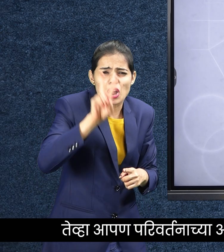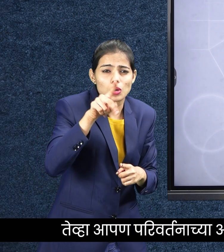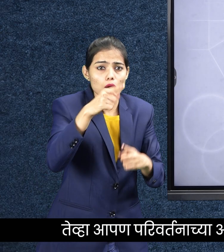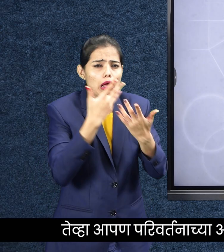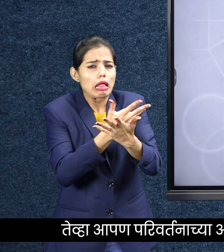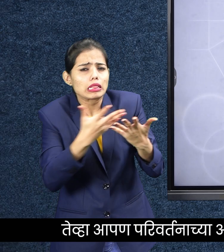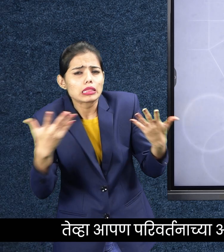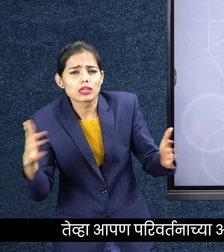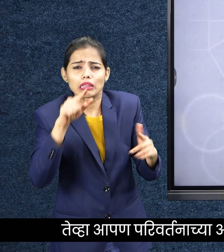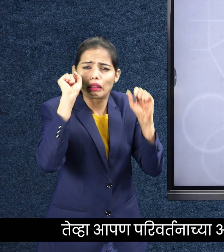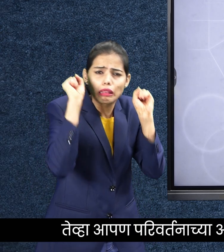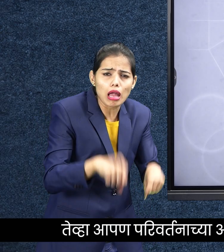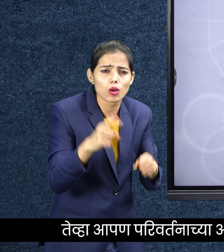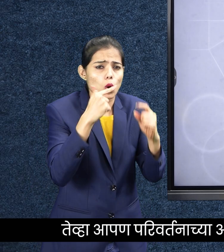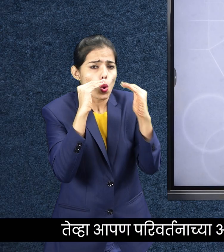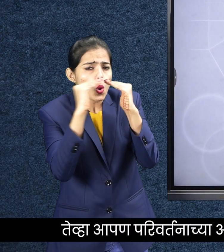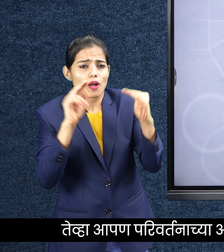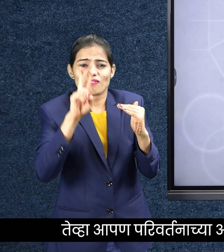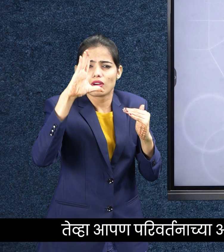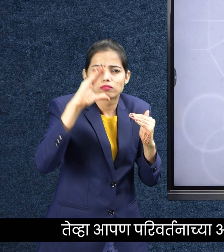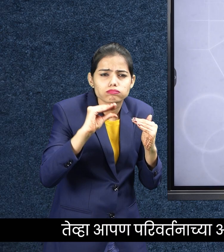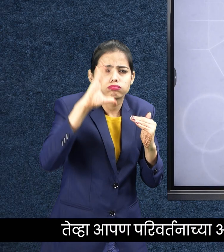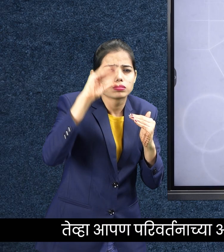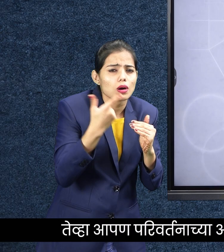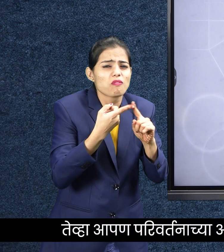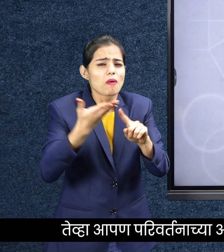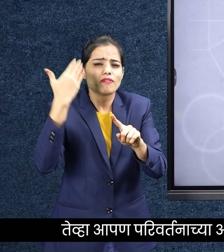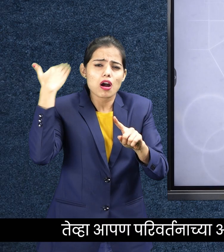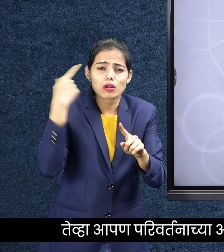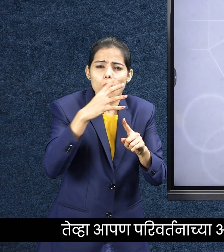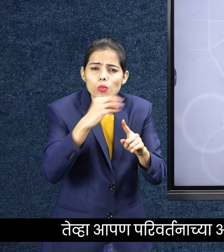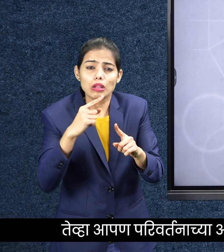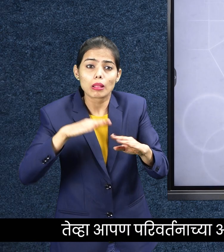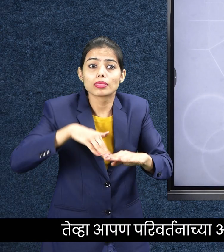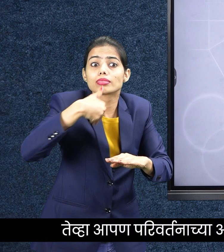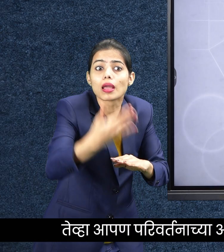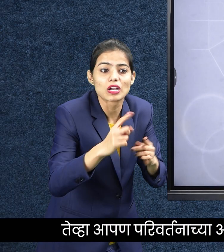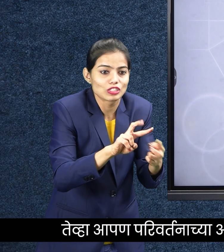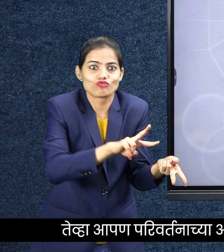आपण परिवर्तनाच्या आधी आणि नंतरच्या खंडांची समानता करू शकता.